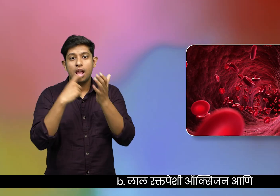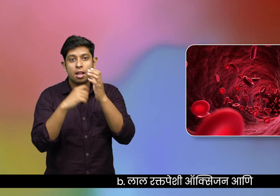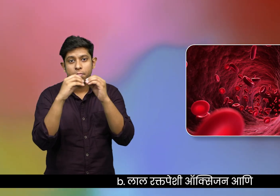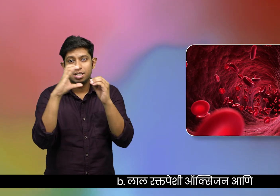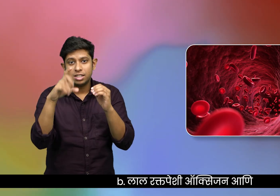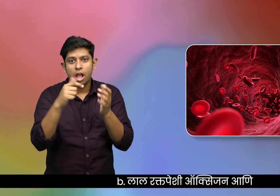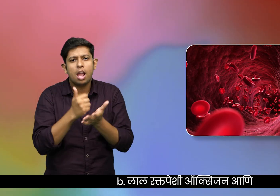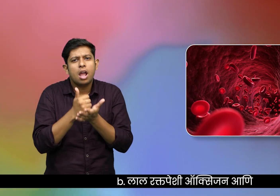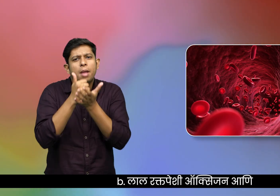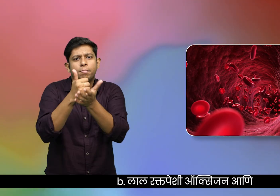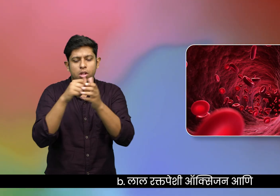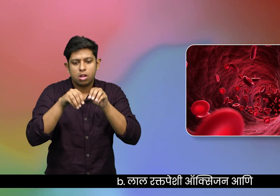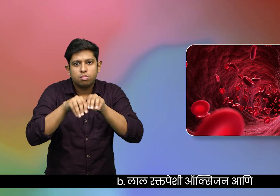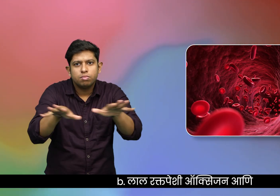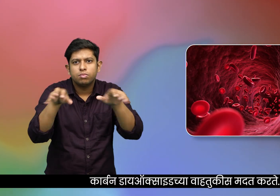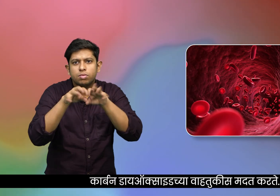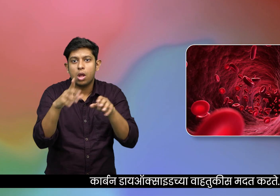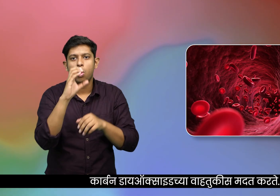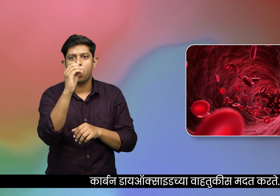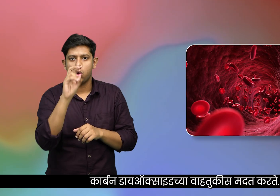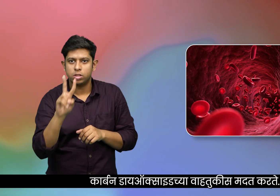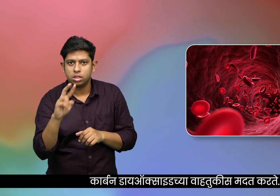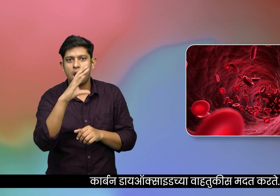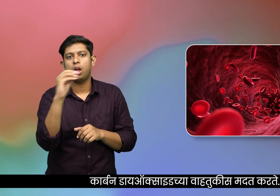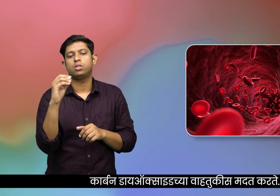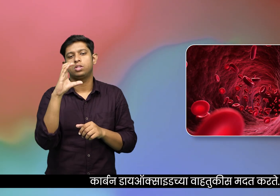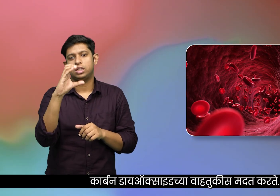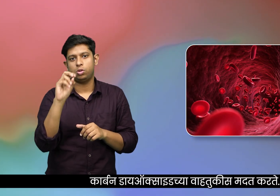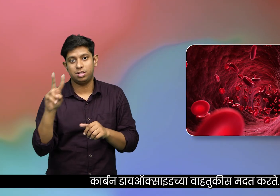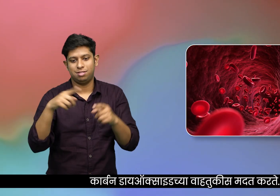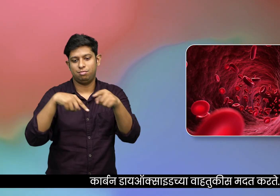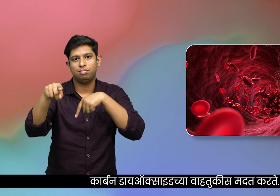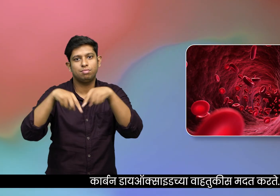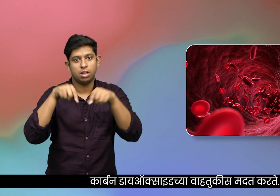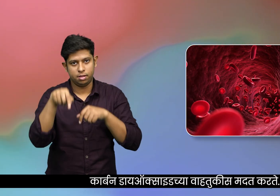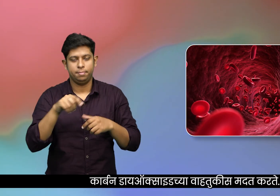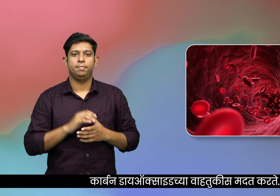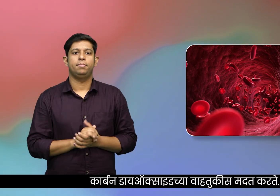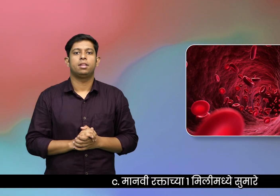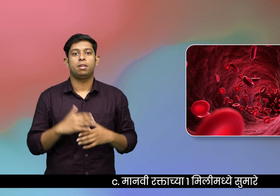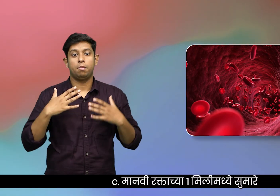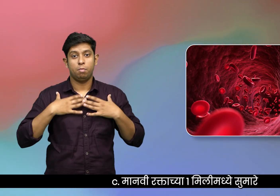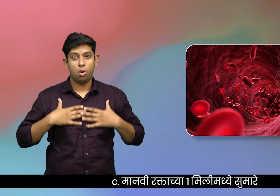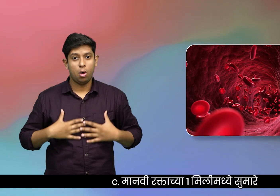लाल रक्तपेशी ऑक्सिजन आणि कार्बन डायऑक्साईडच्या वाहतुकीस मदत करते. मानवी